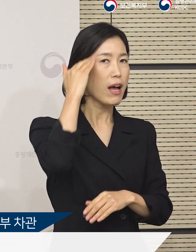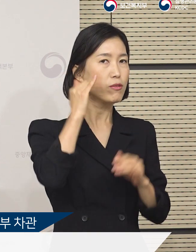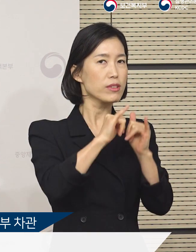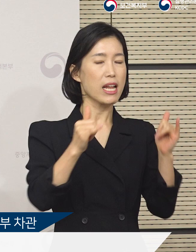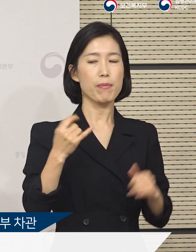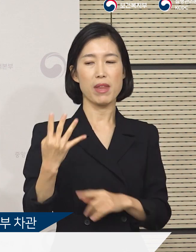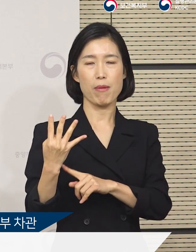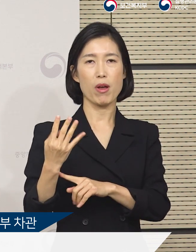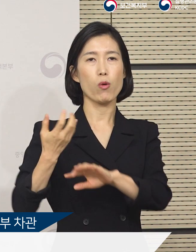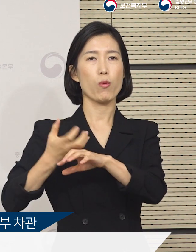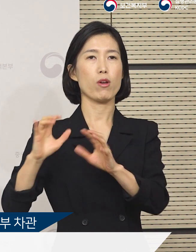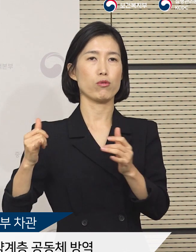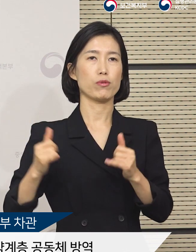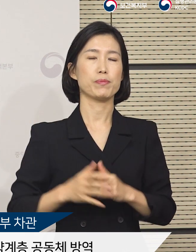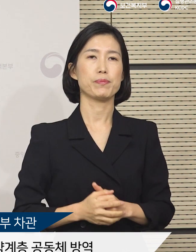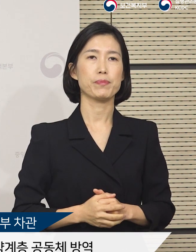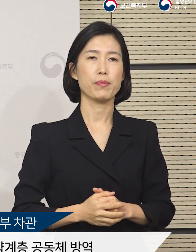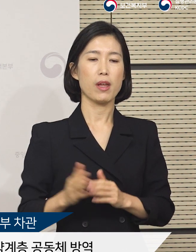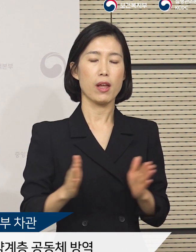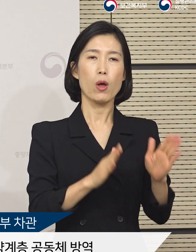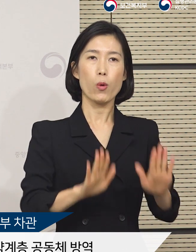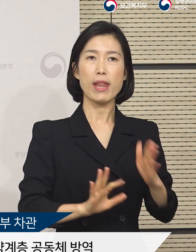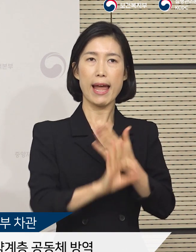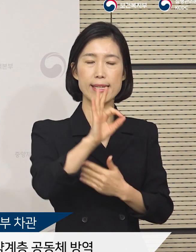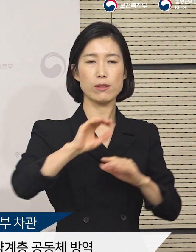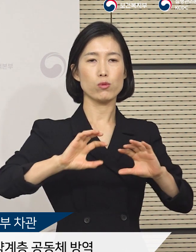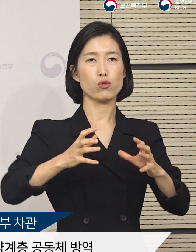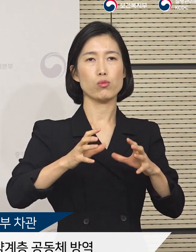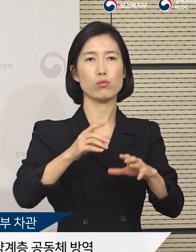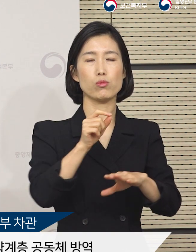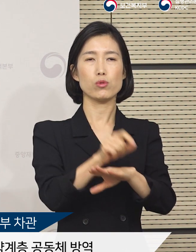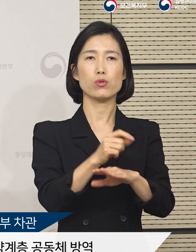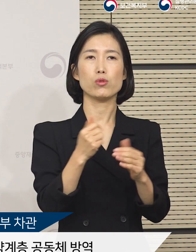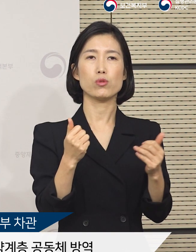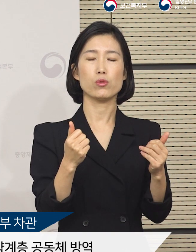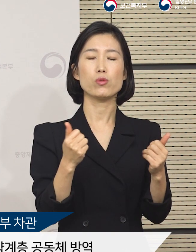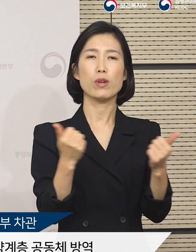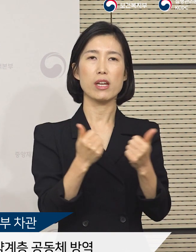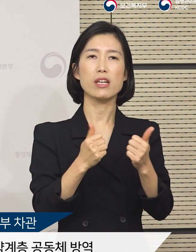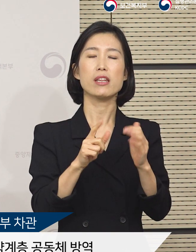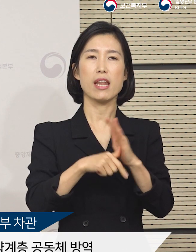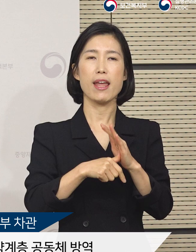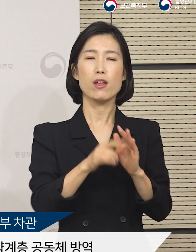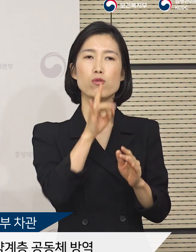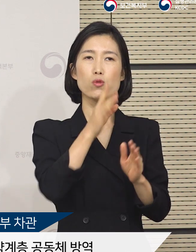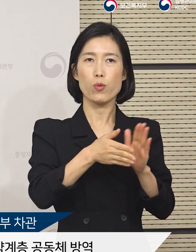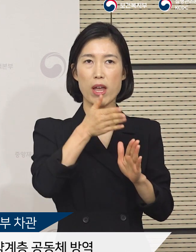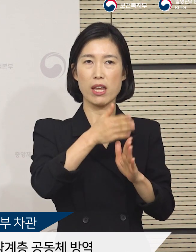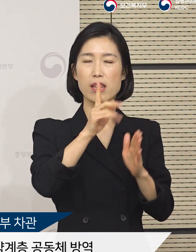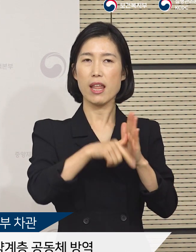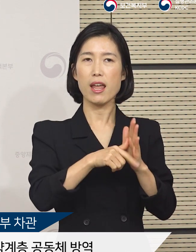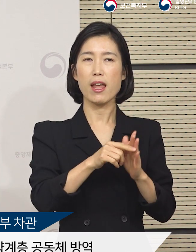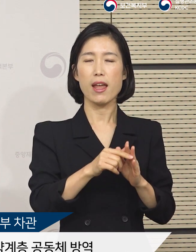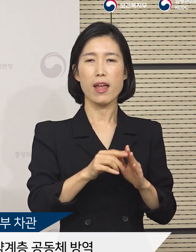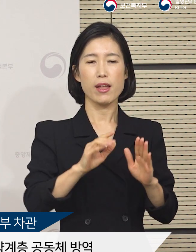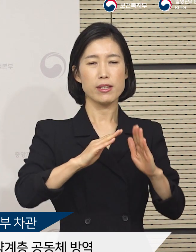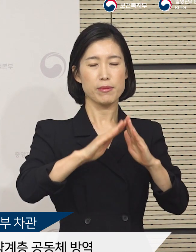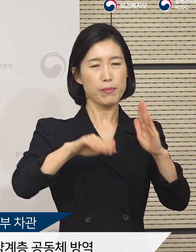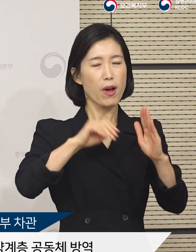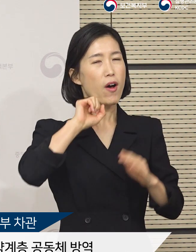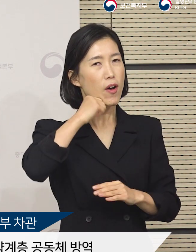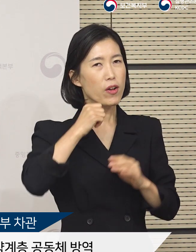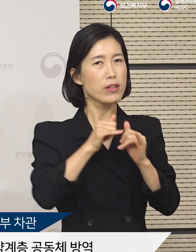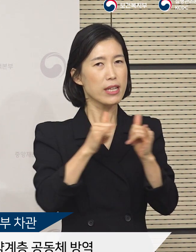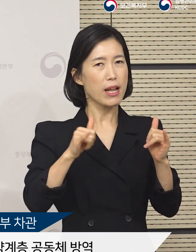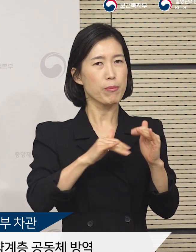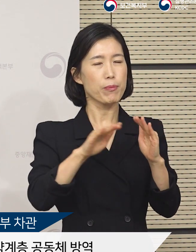국민입니다. 오늘 아침 국무총리 주재로 열린 중대본 회의에서는 취약계층